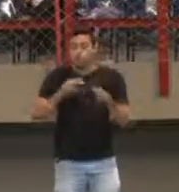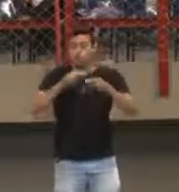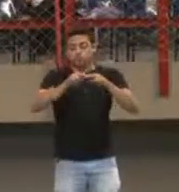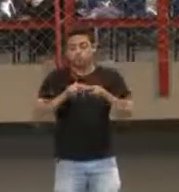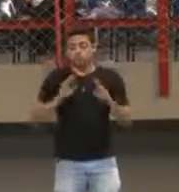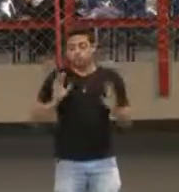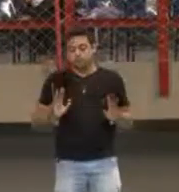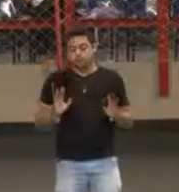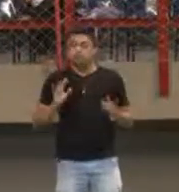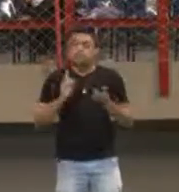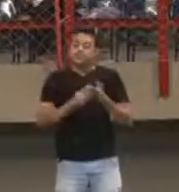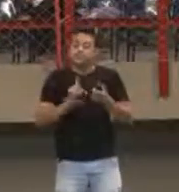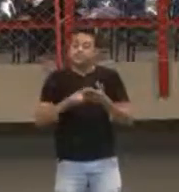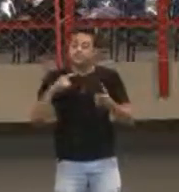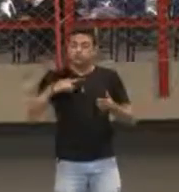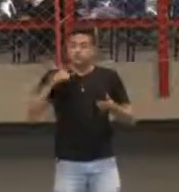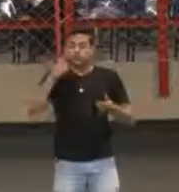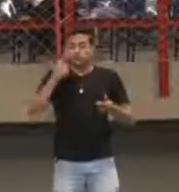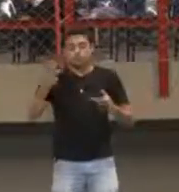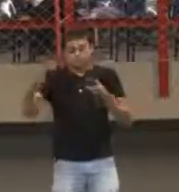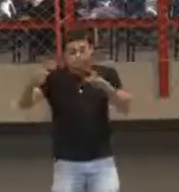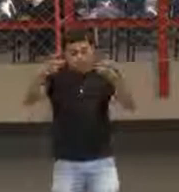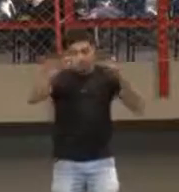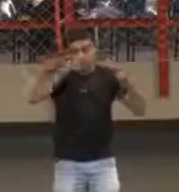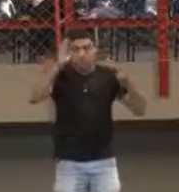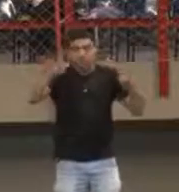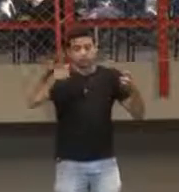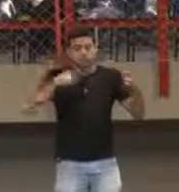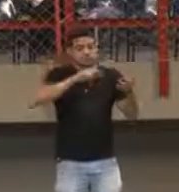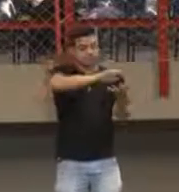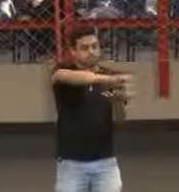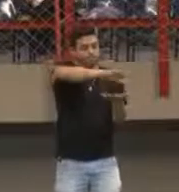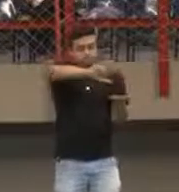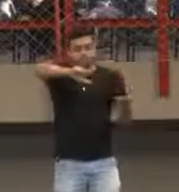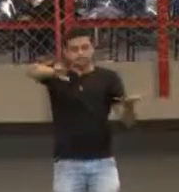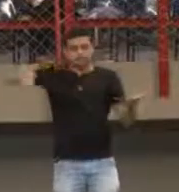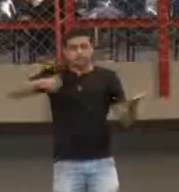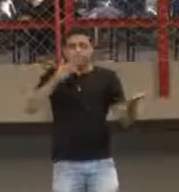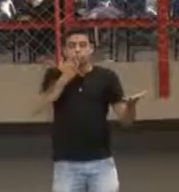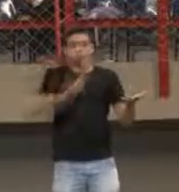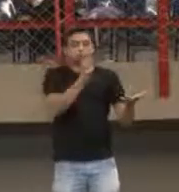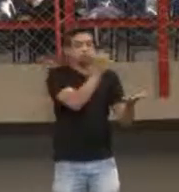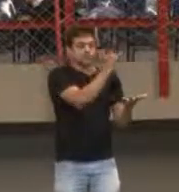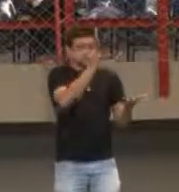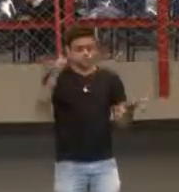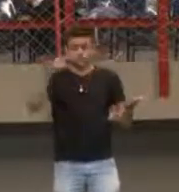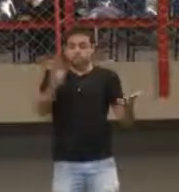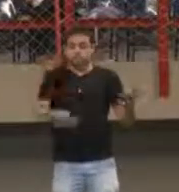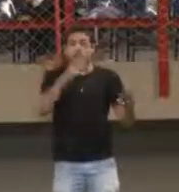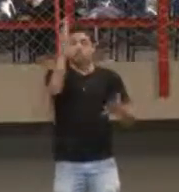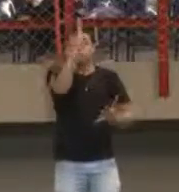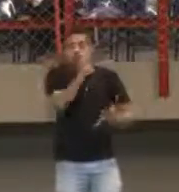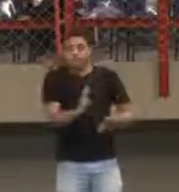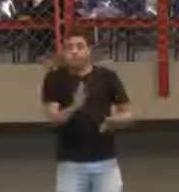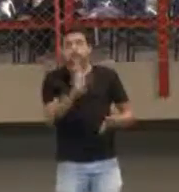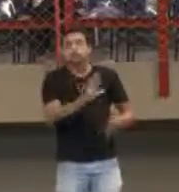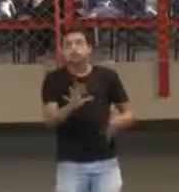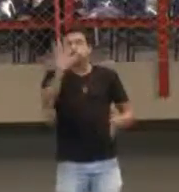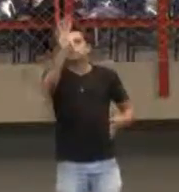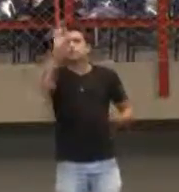Então, gente, a diversificação da matriz energética é a solução. Aqui no Brasil, nós temos uma